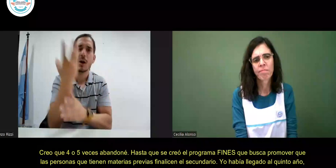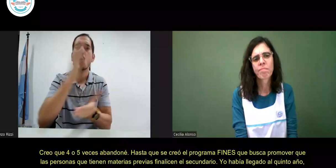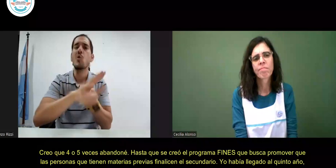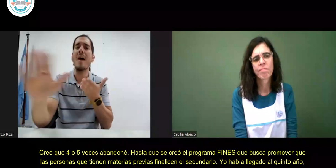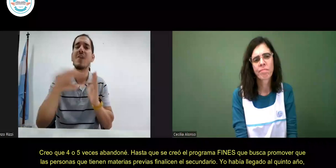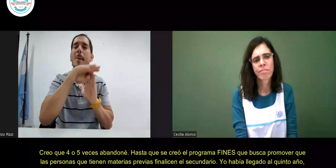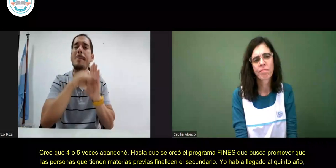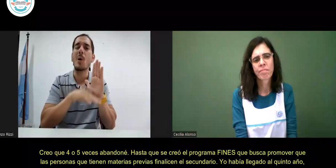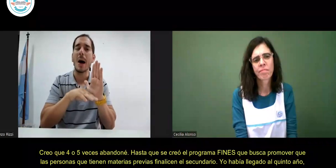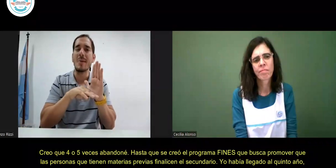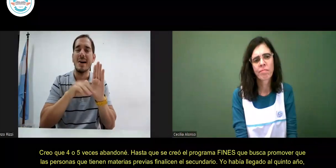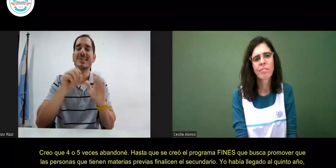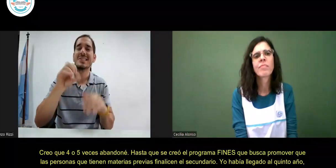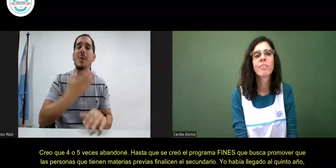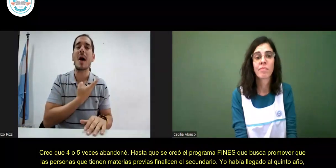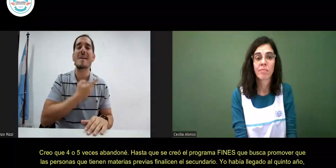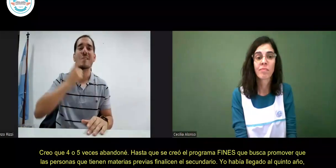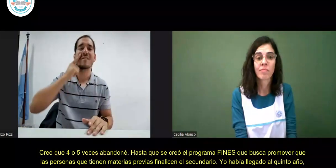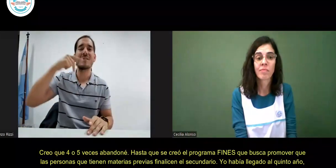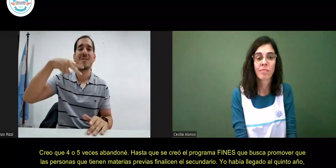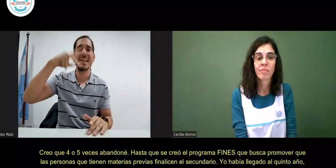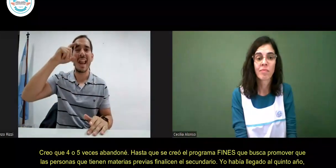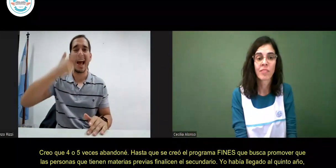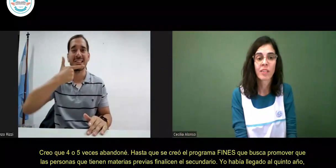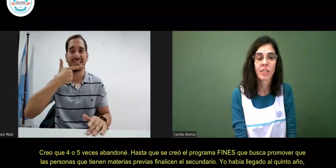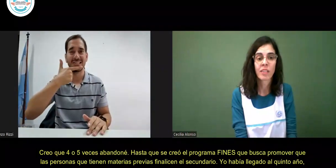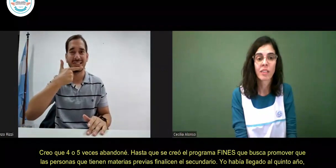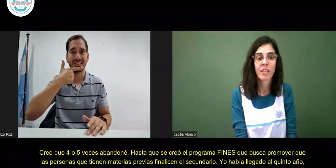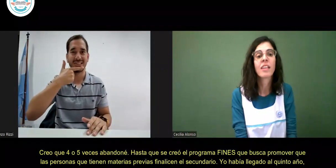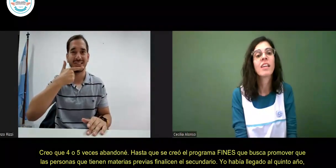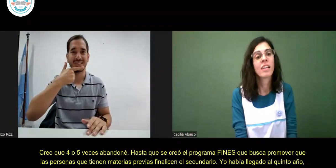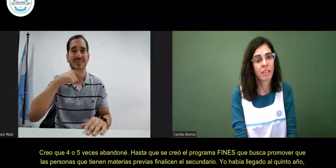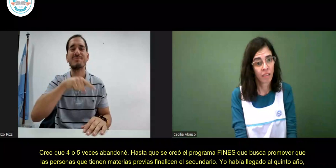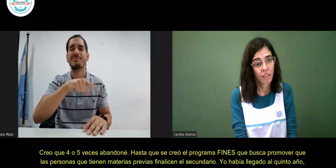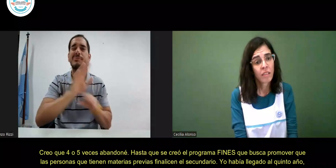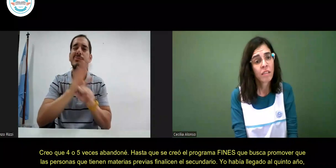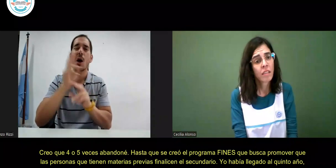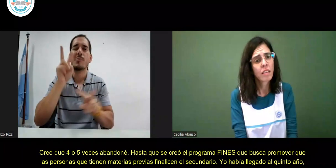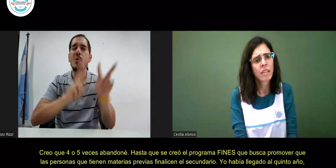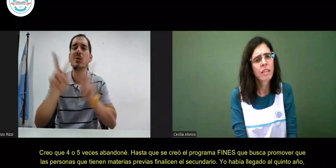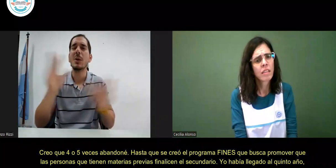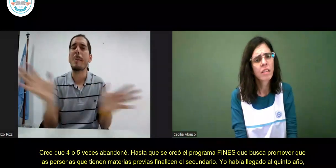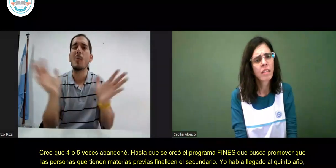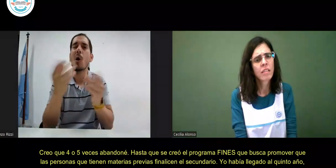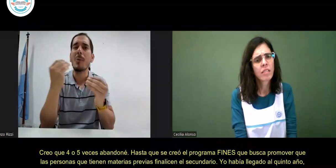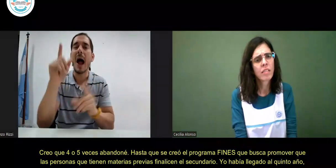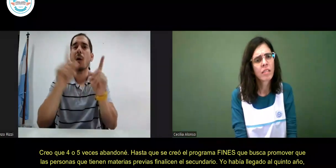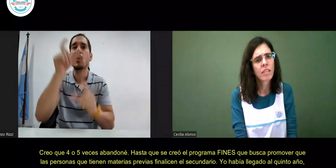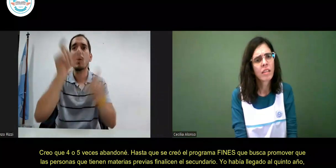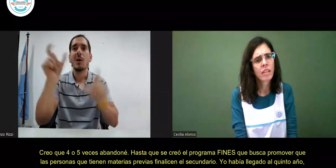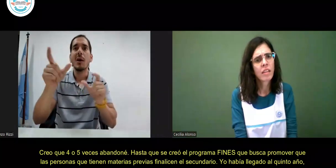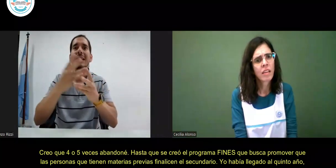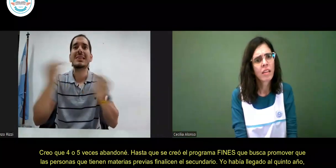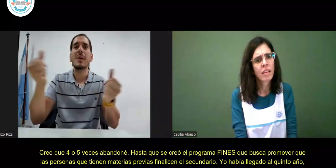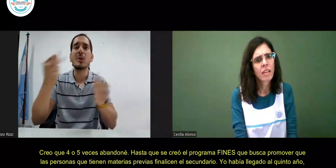4 o 5 veces abandoné. Hasta que se creó el programa que se llama FINES, que busca promover